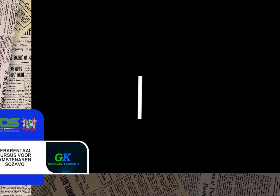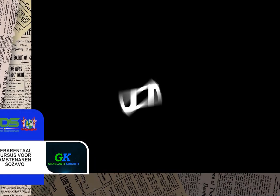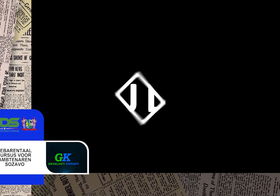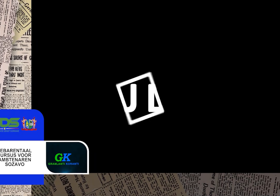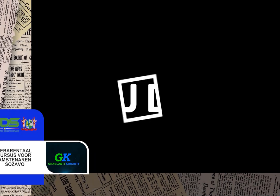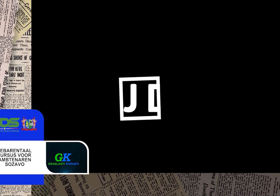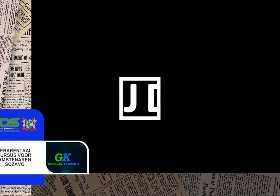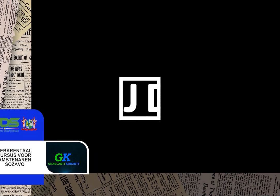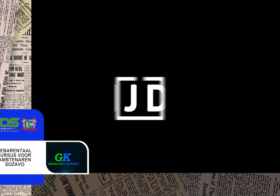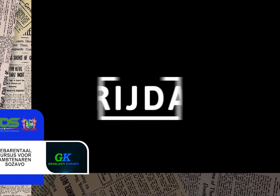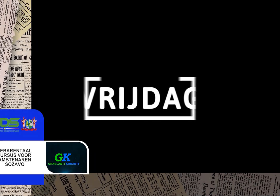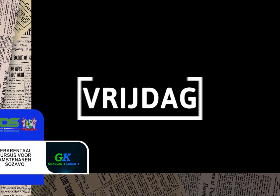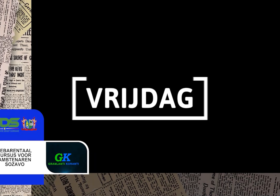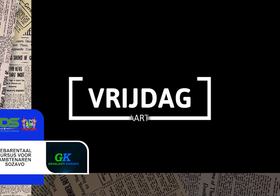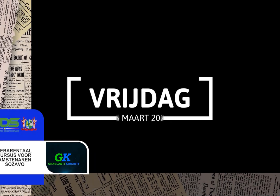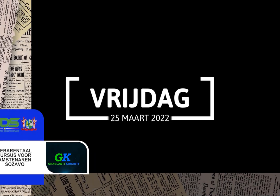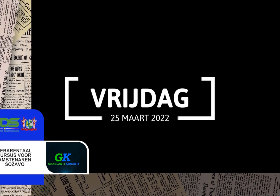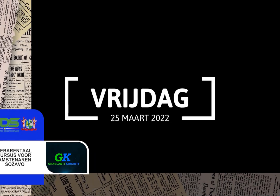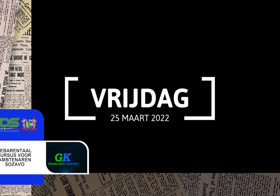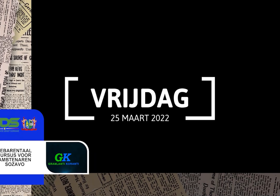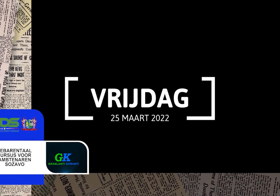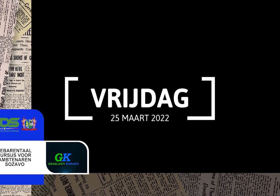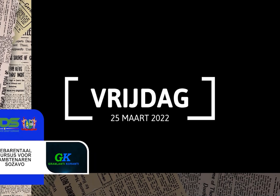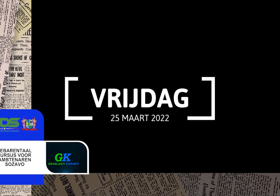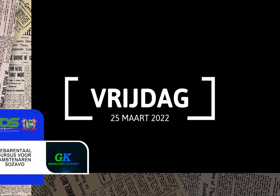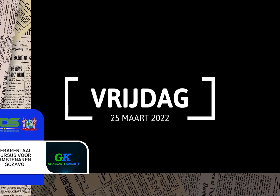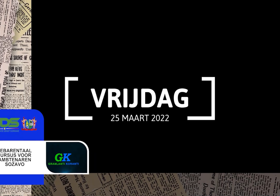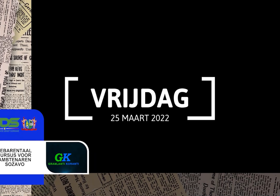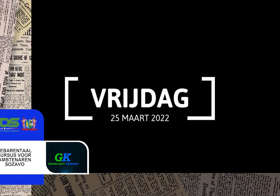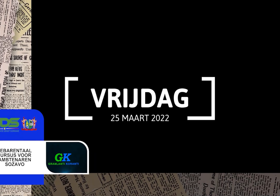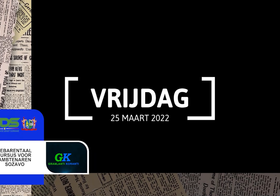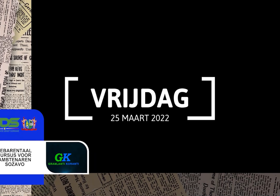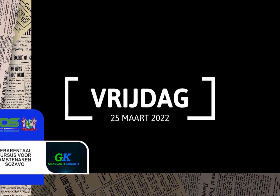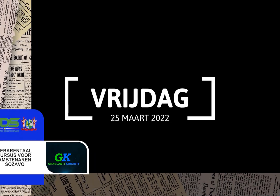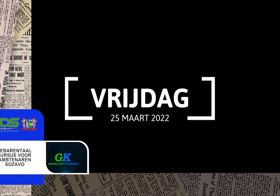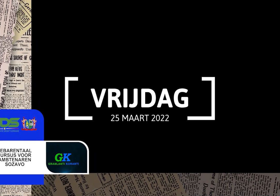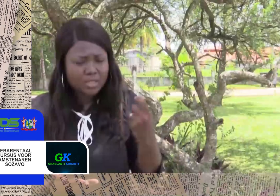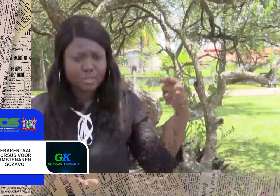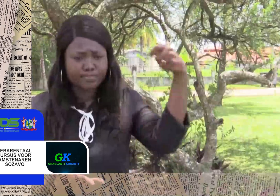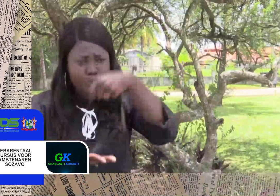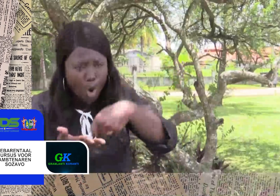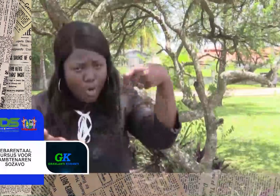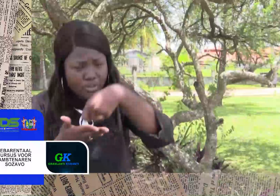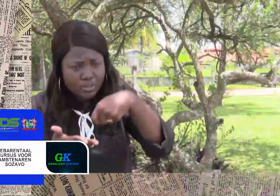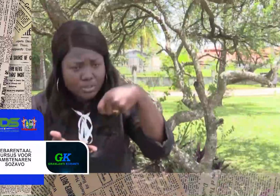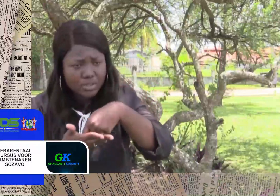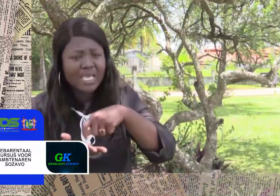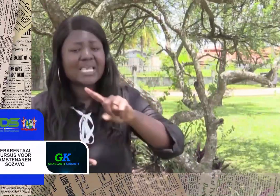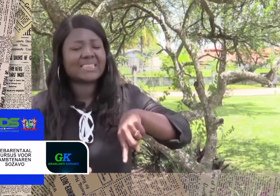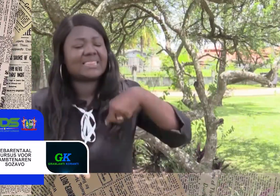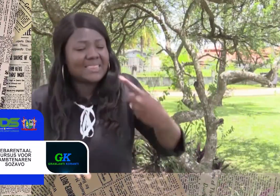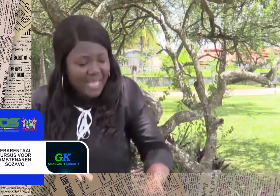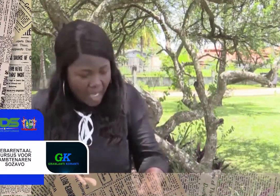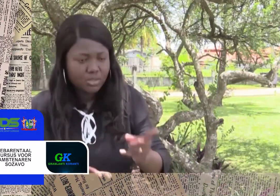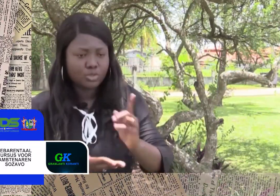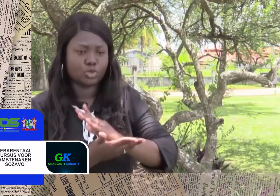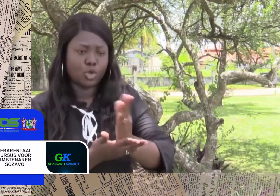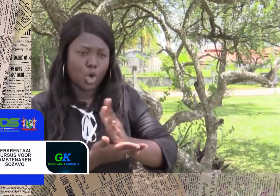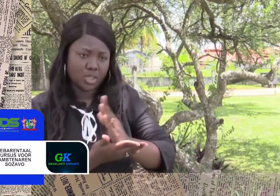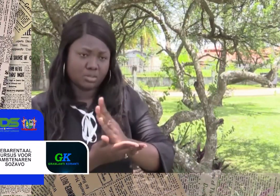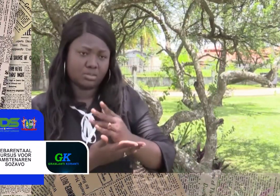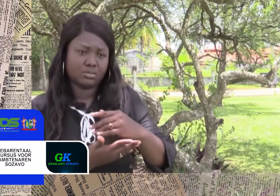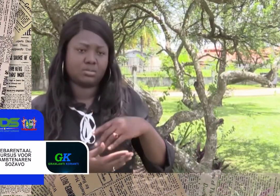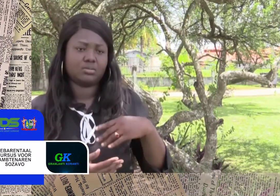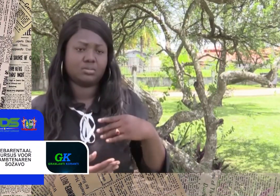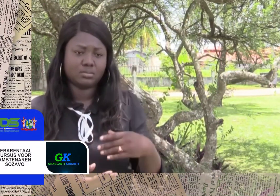Wantu lanti wokoma udi ministeri u sosiala saka lei di khabara tal ade teng di pasau bakaki aiti wiki longi no